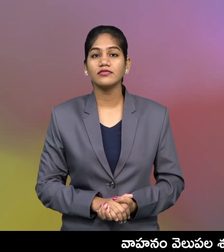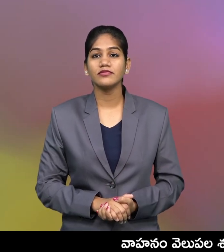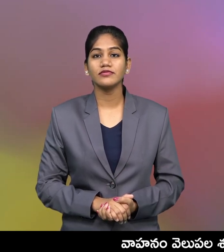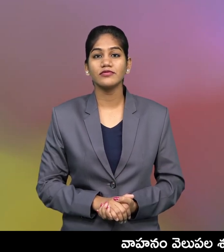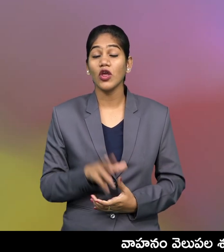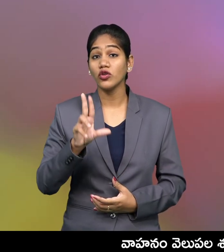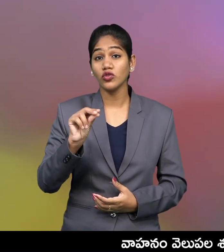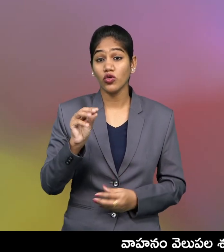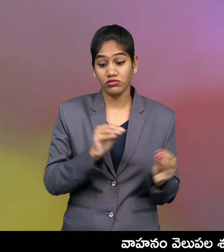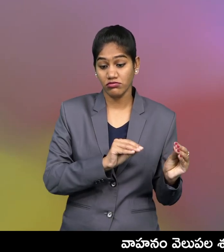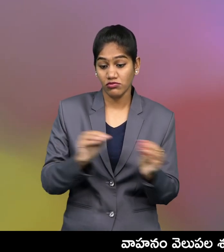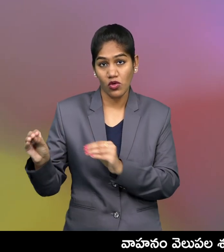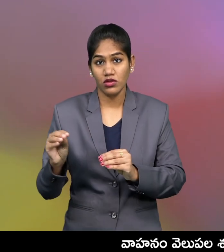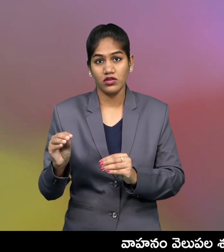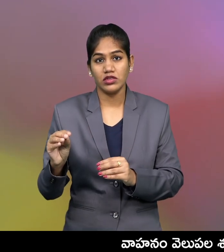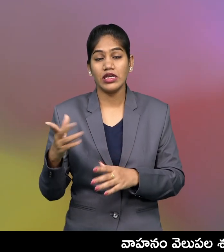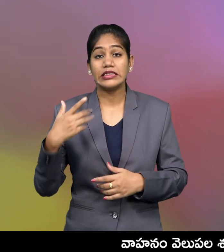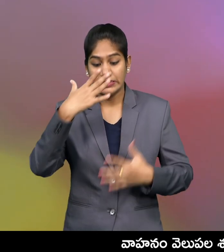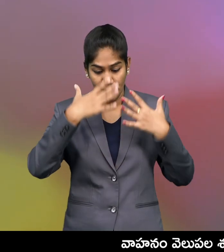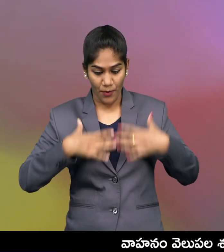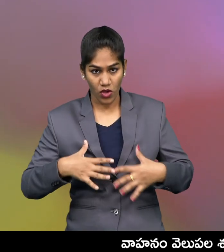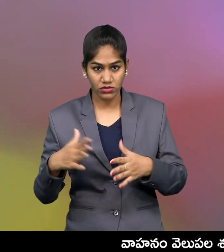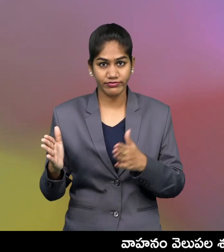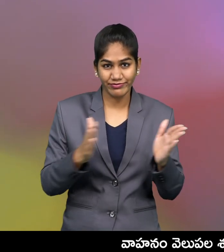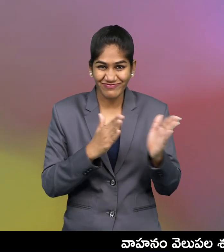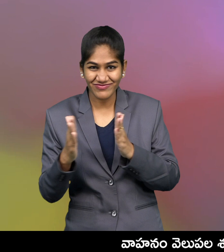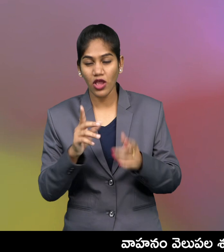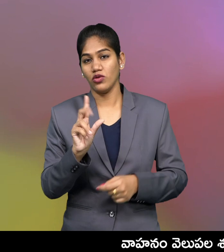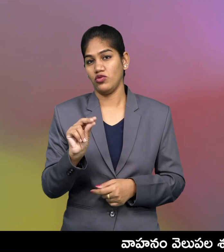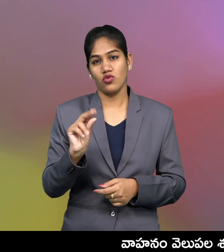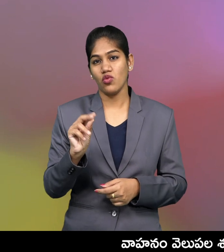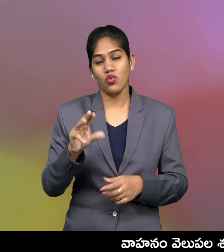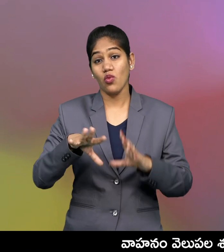వాహనం వెలుపల శరీర భాగాలను తరలించవద్దు లేదా స్వింగ్ చేయవద్దు.